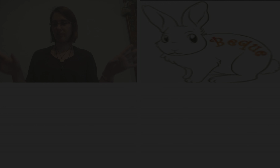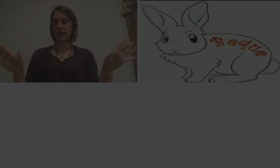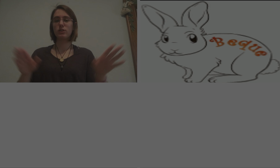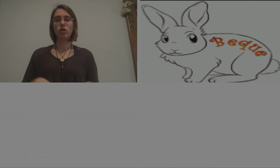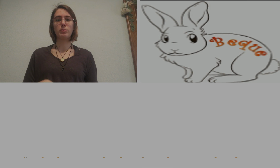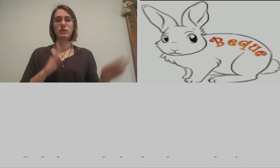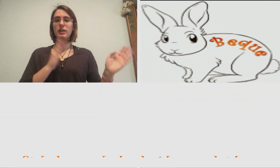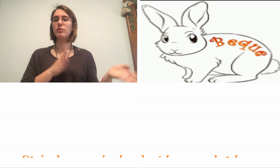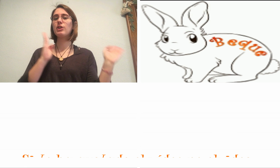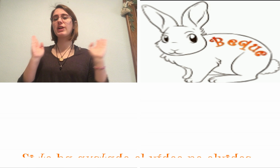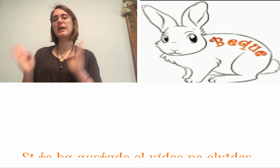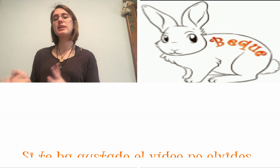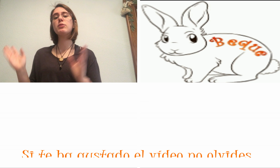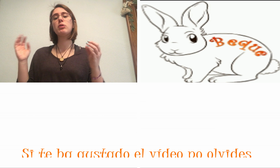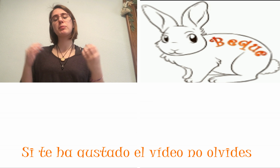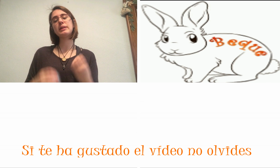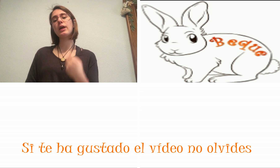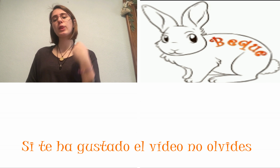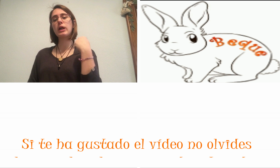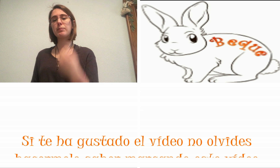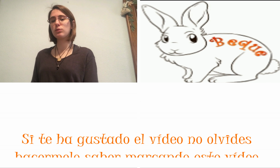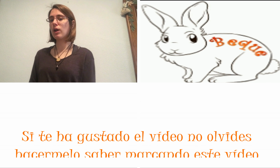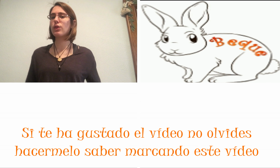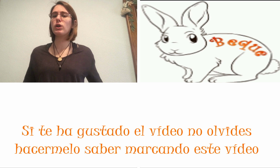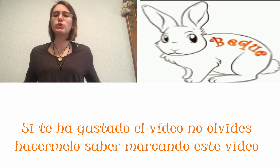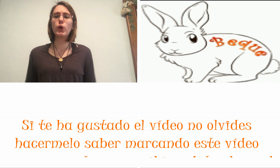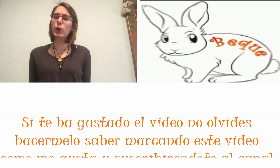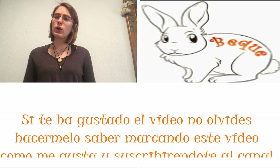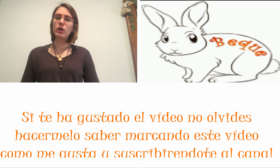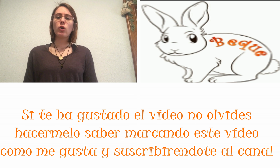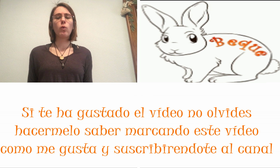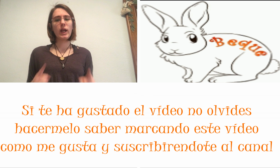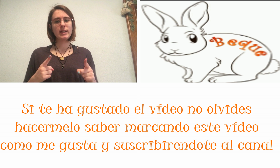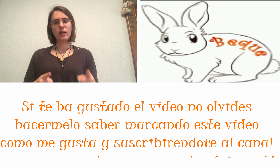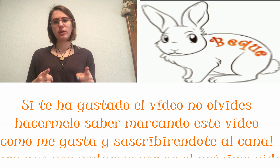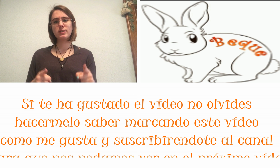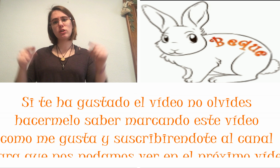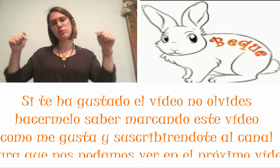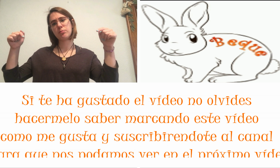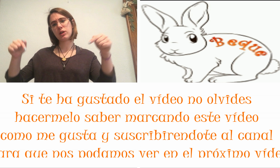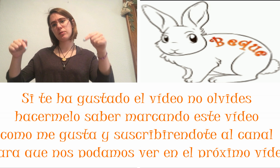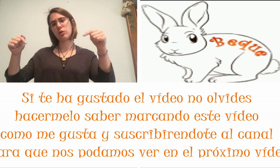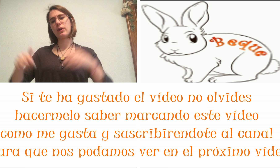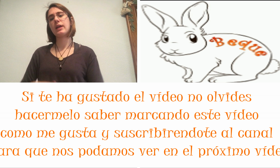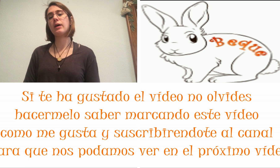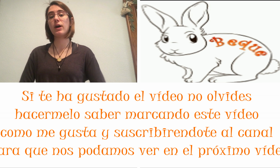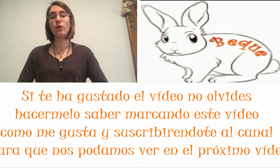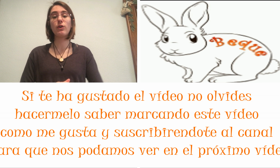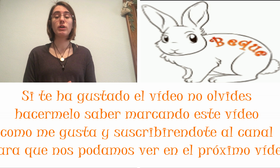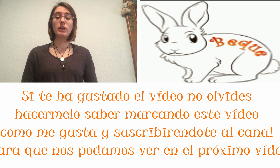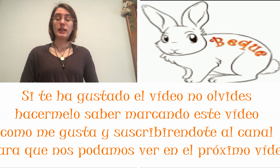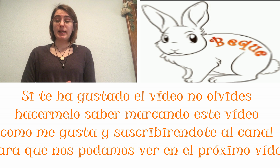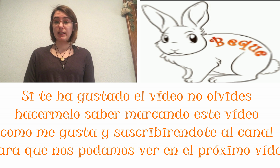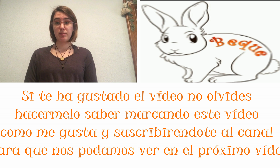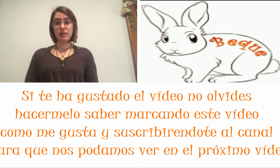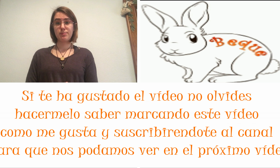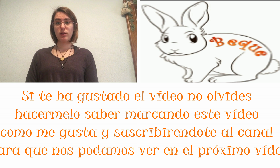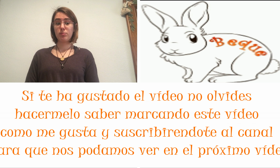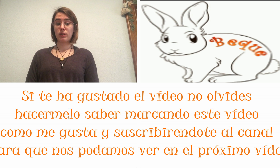Eso es lo positivo Lo negativo negativo El momentazo El capitulazo El todo ¿Cuál es el vuestro? Ponérmelo por aquí abajo Y ya me despido Porque